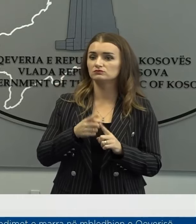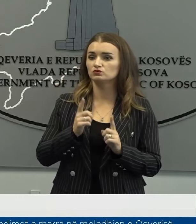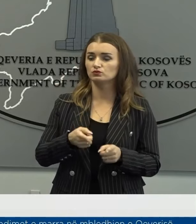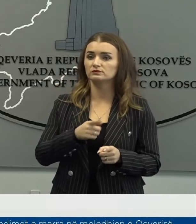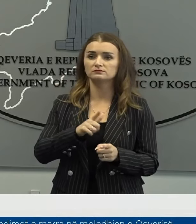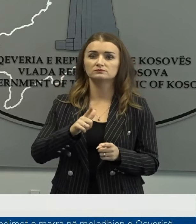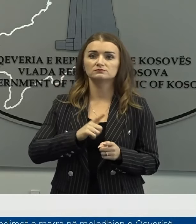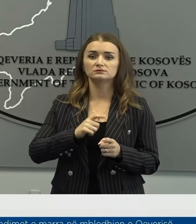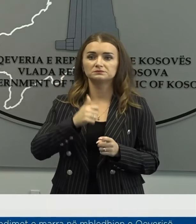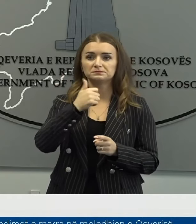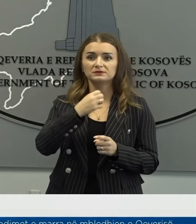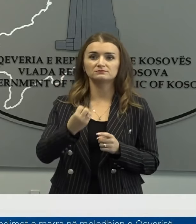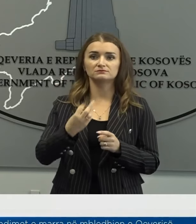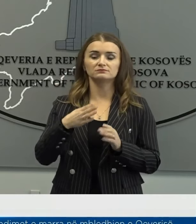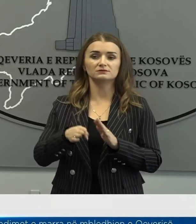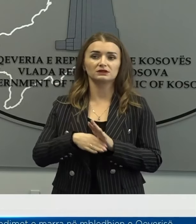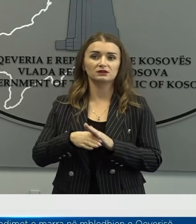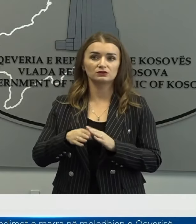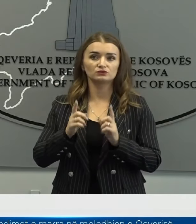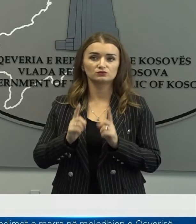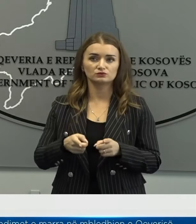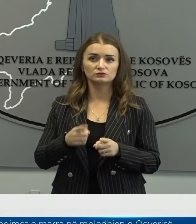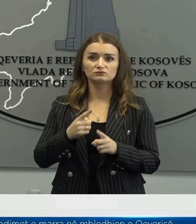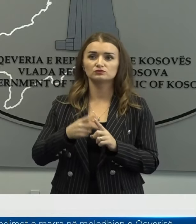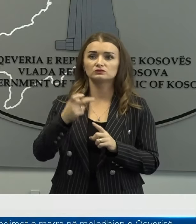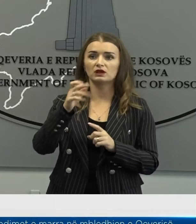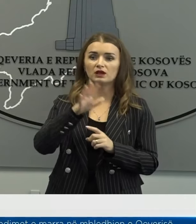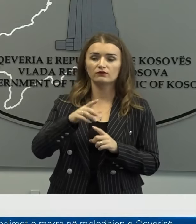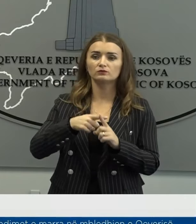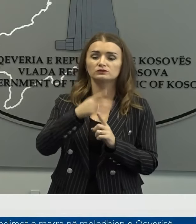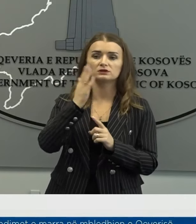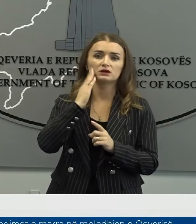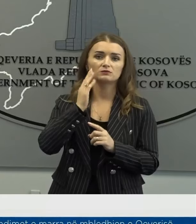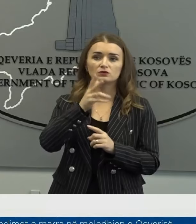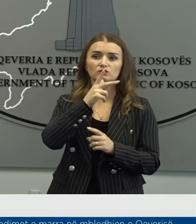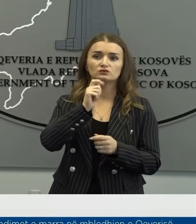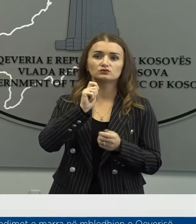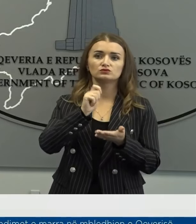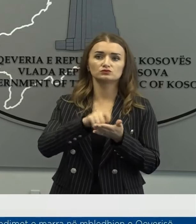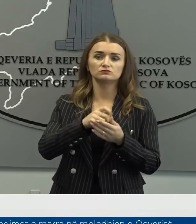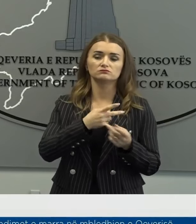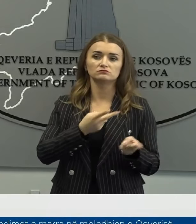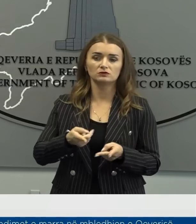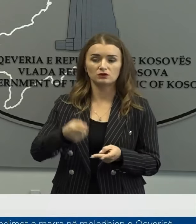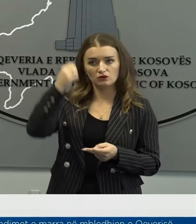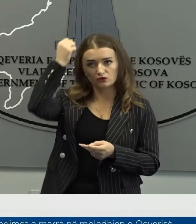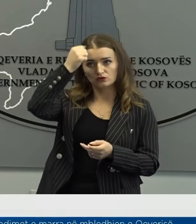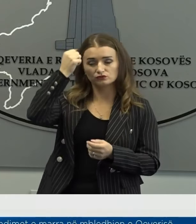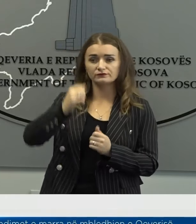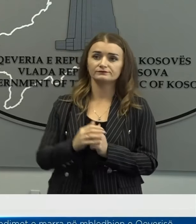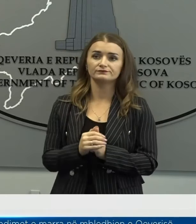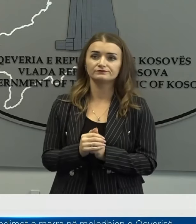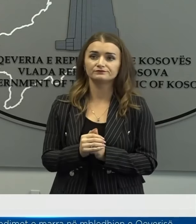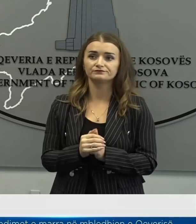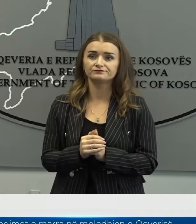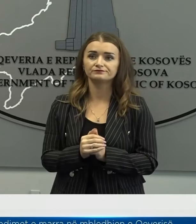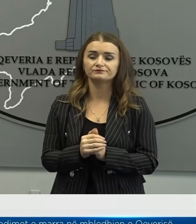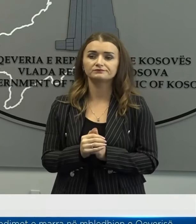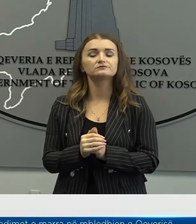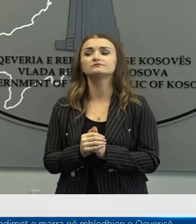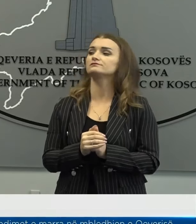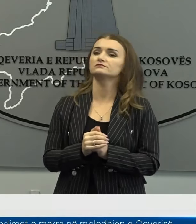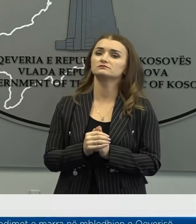edhe duam të blejmë, edhe na i kam premtuar, edhe evropianët, edhe amerikanët. E ndërkohë çfarë kemi bërë ne është që e kemi hapur